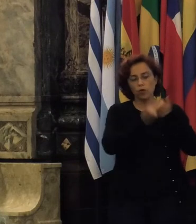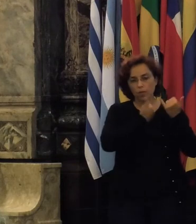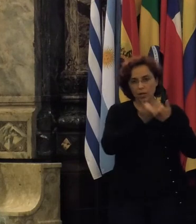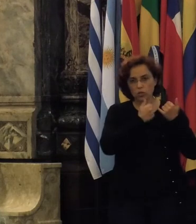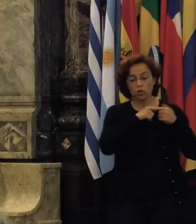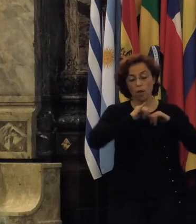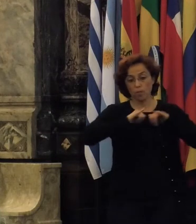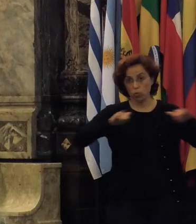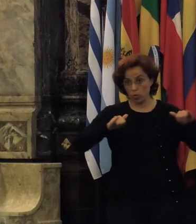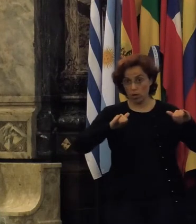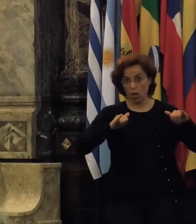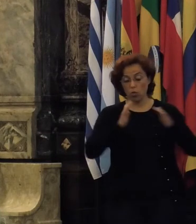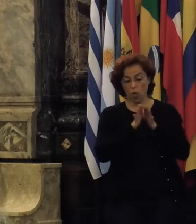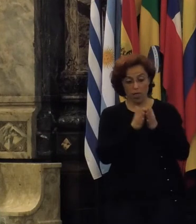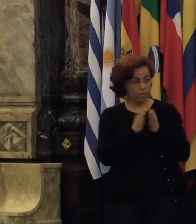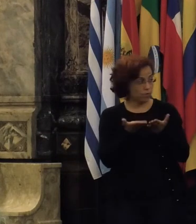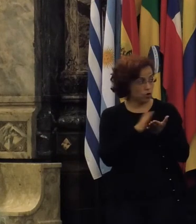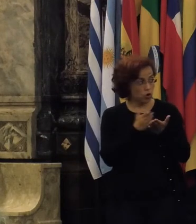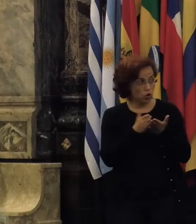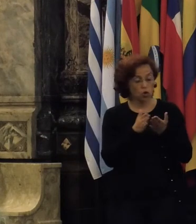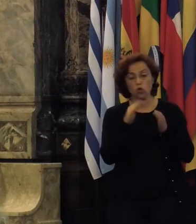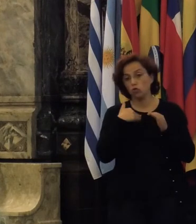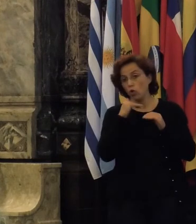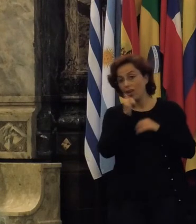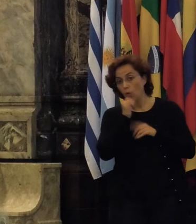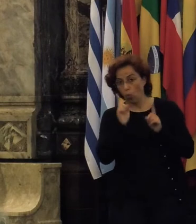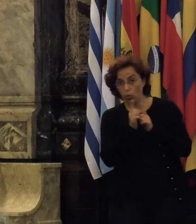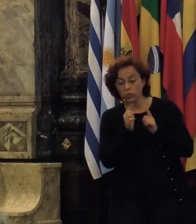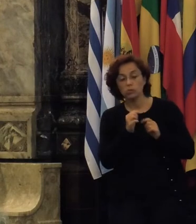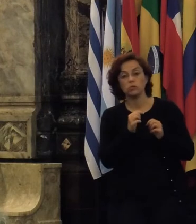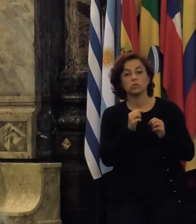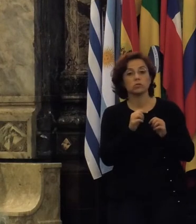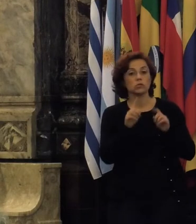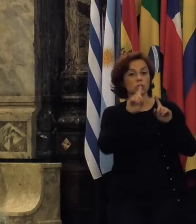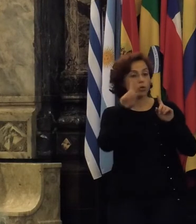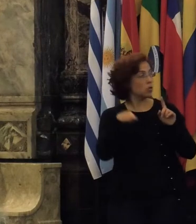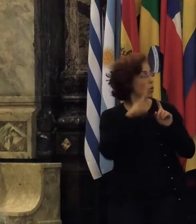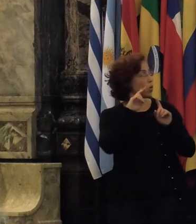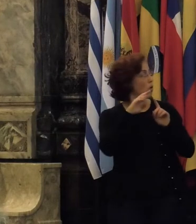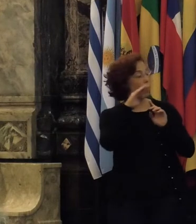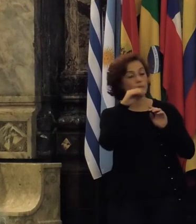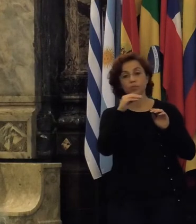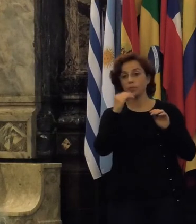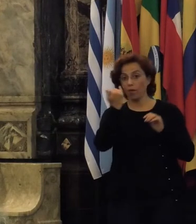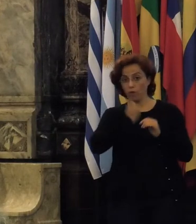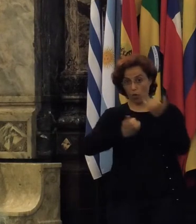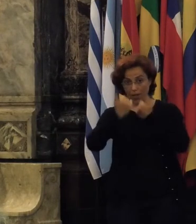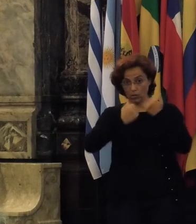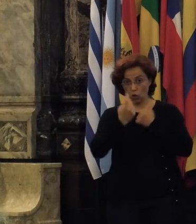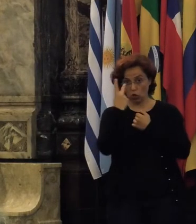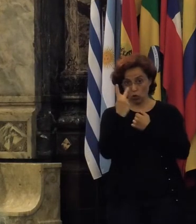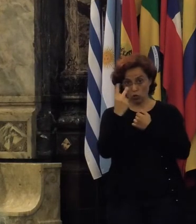Esto está publicado en el libro, simplemente les cuento, es un cuadro de doble entrada, ¿sí?, en el cual en el